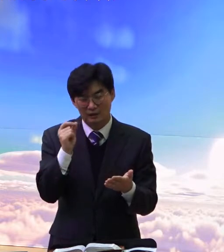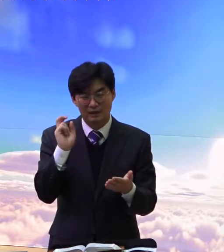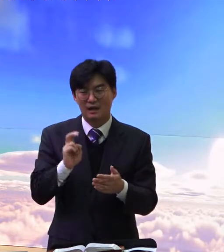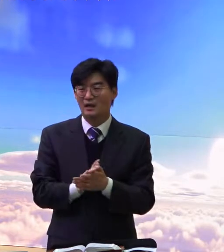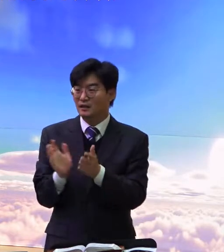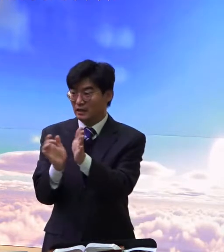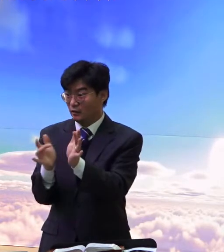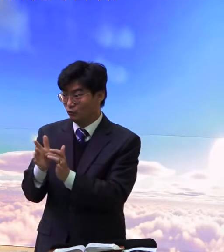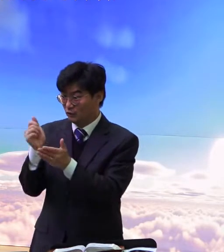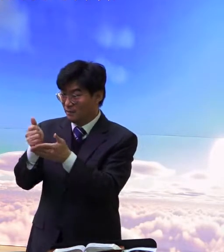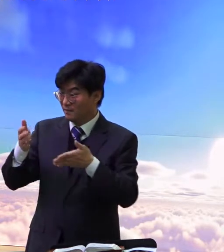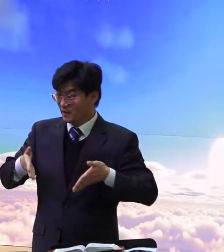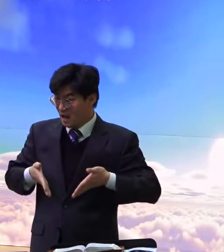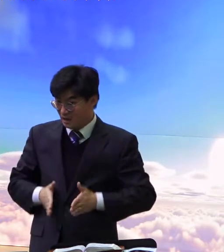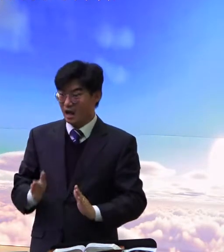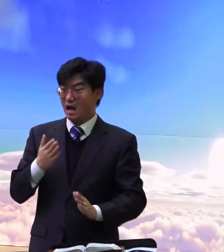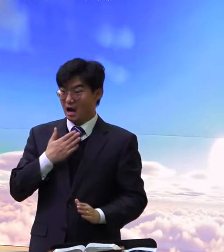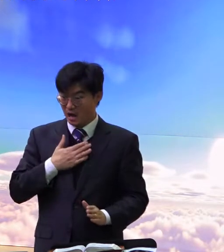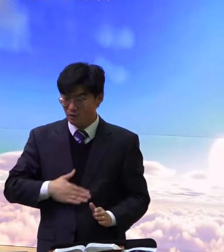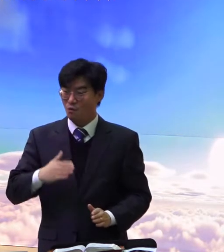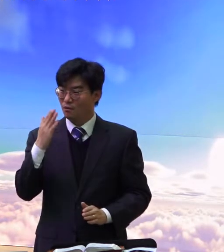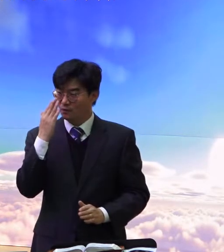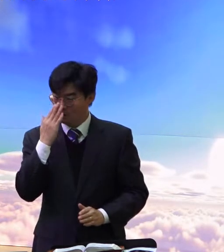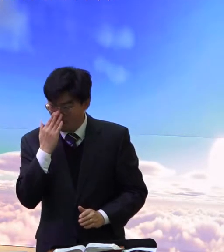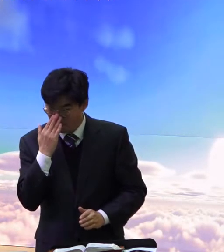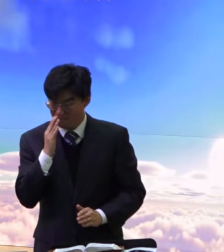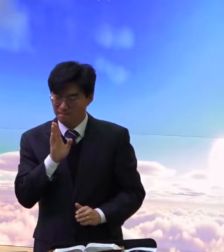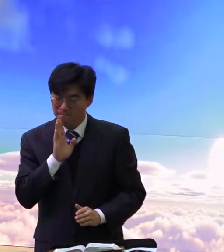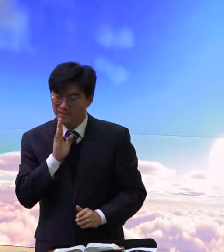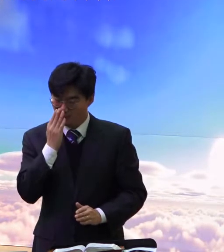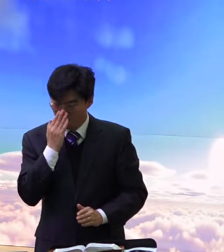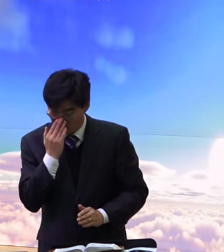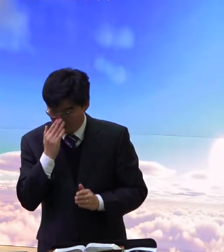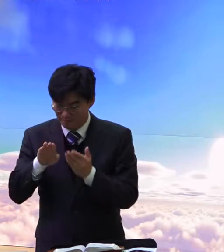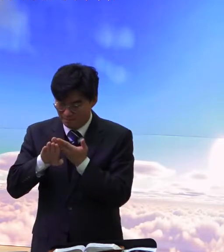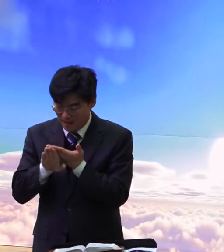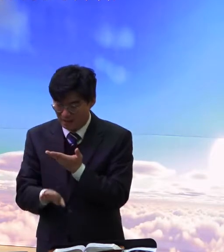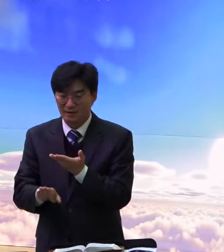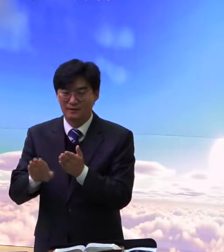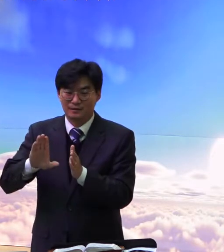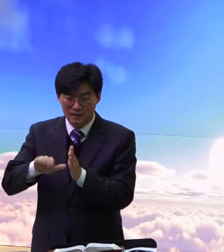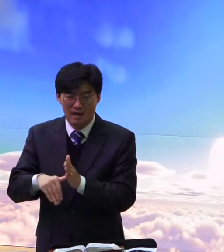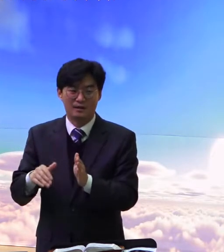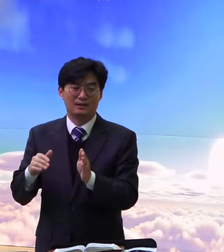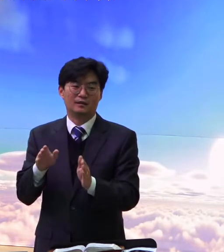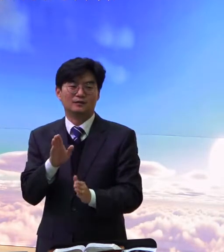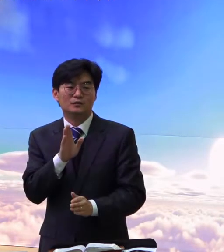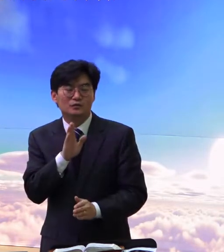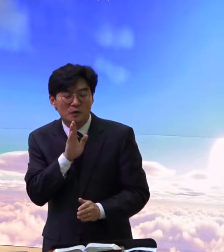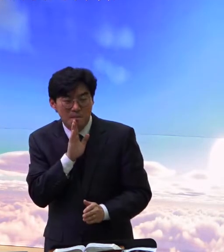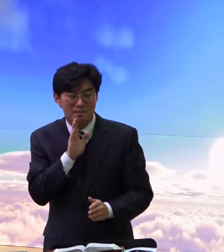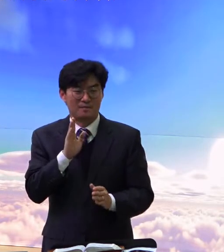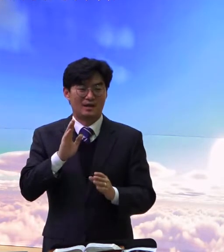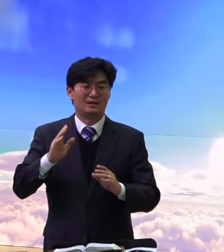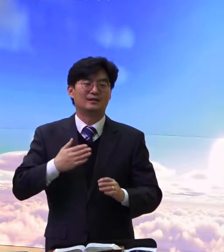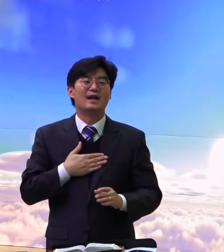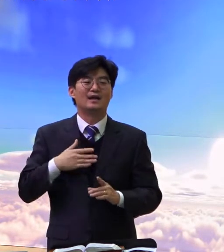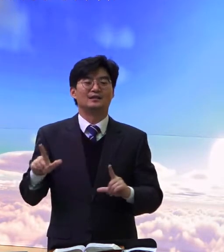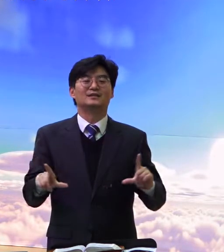예수님이 탄생하신 그 거룩한 밤에 천군 천사들이 하늘에는 영광이요 땅에는 평화라고